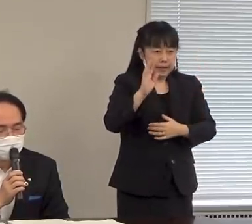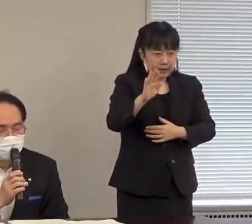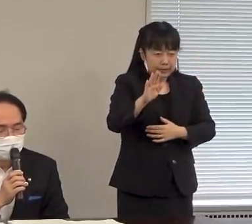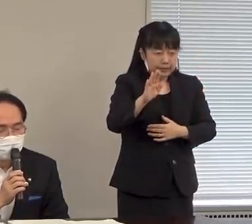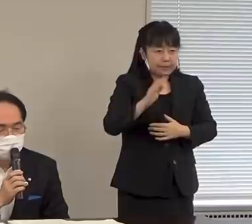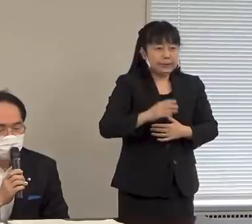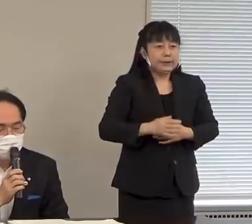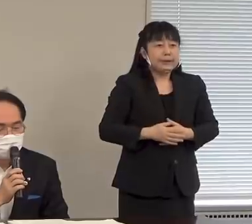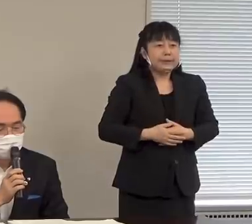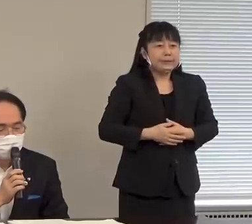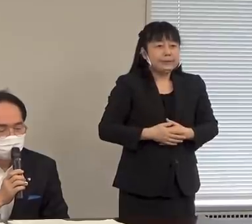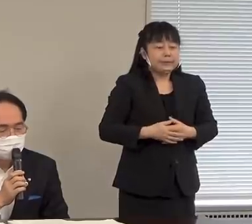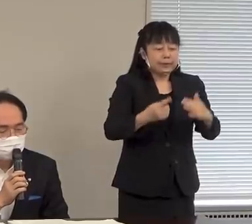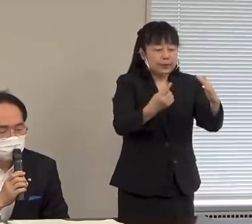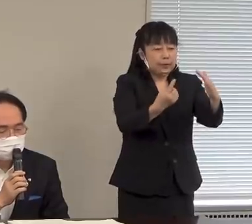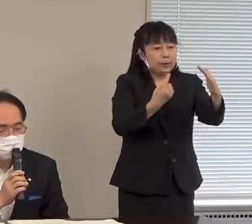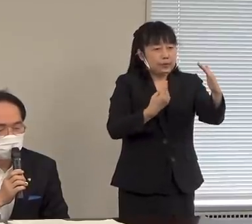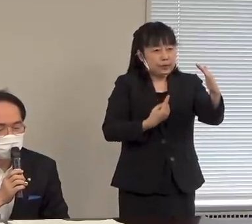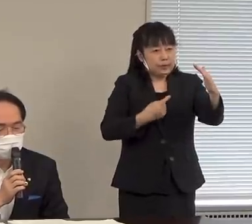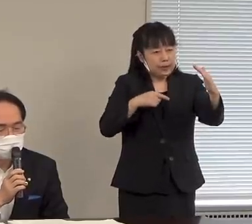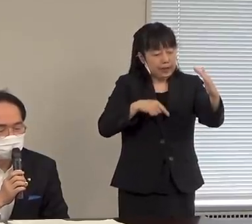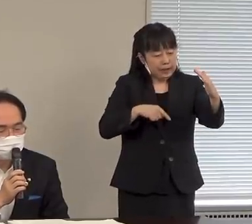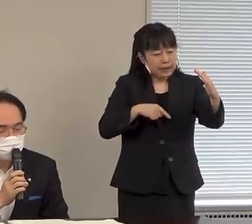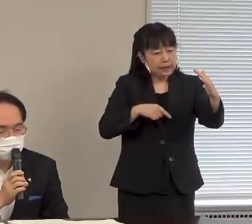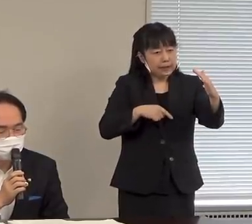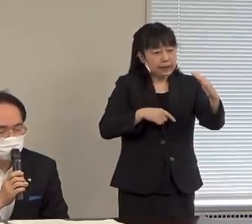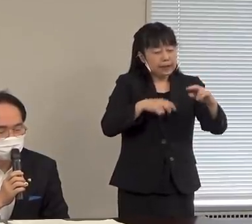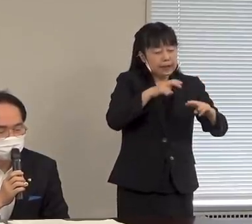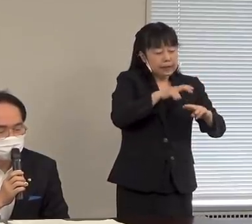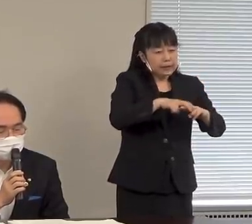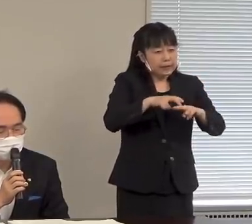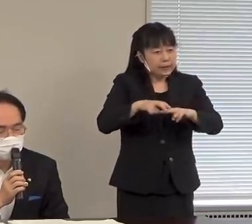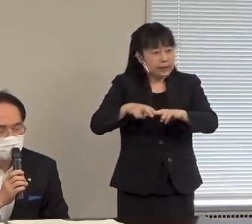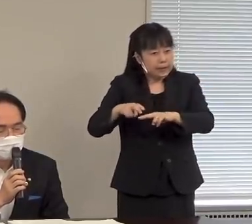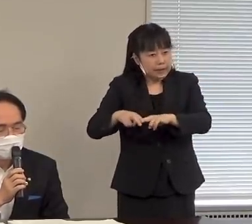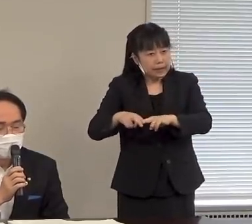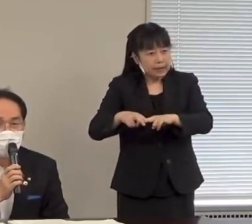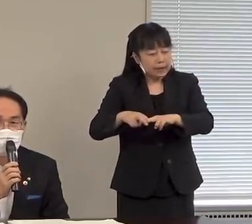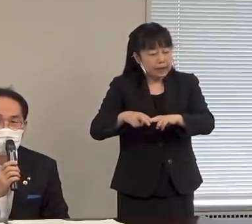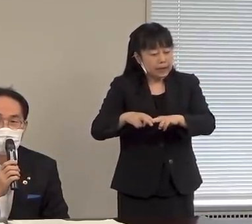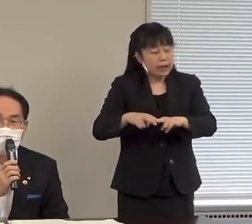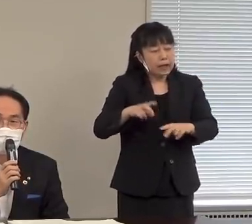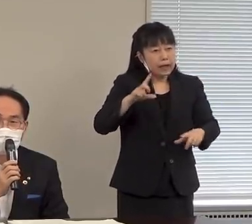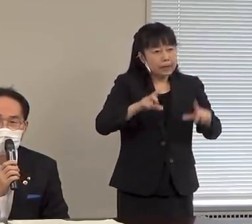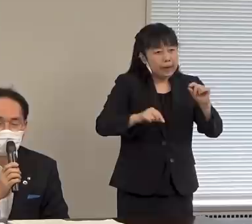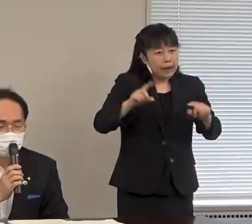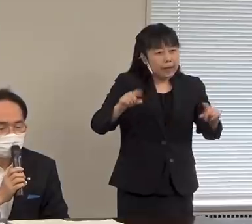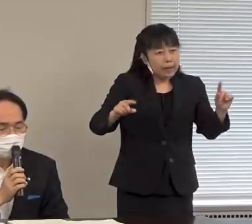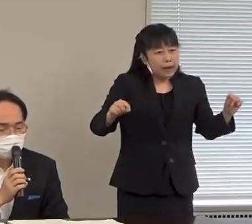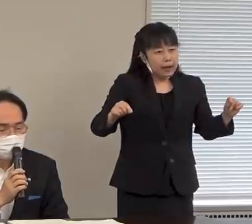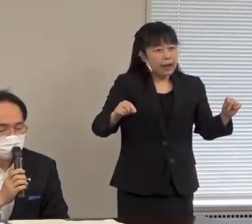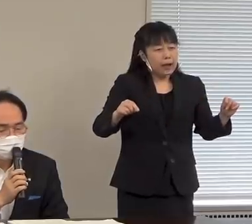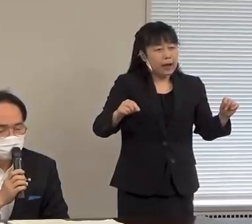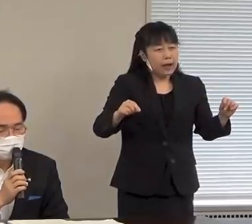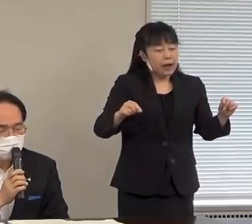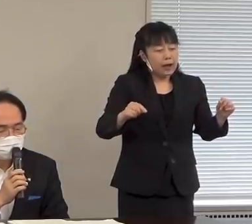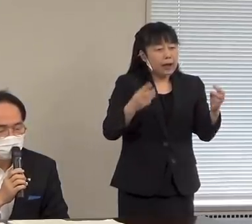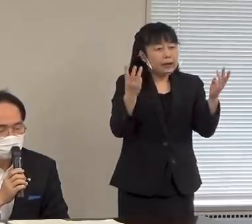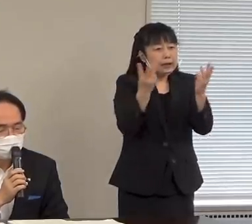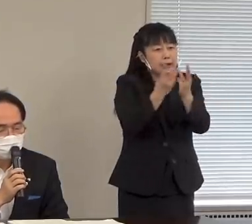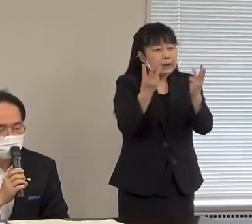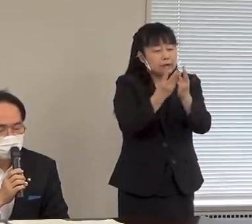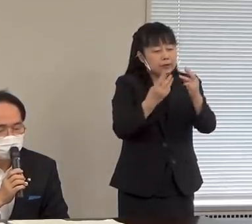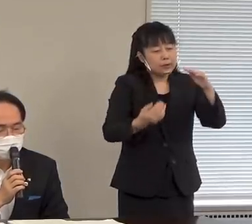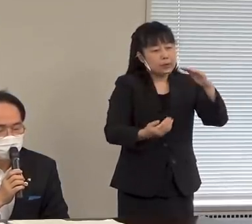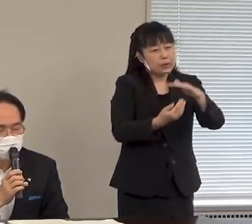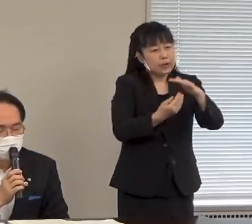に屋内であっても座席等により参加者の位置が固定されず、あるいは収容定員の定めがないというような場合には、